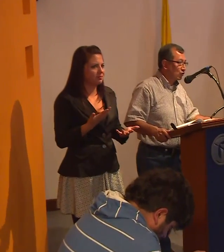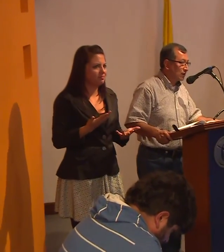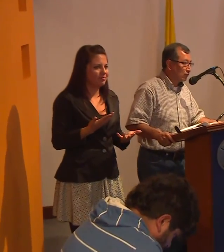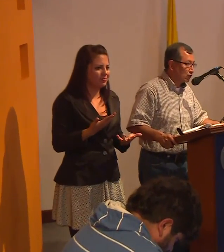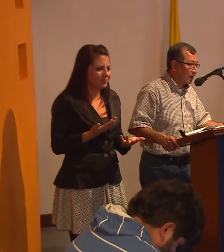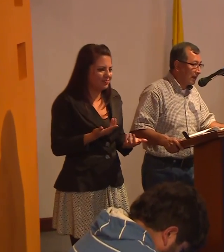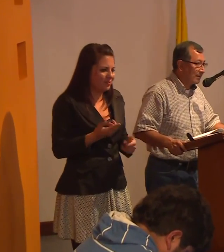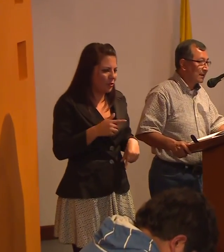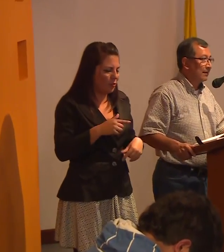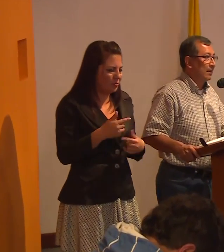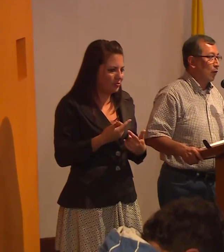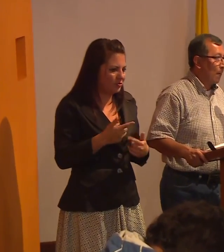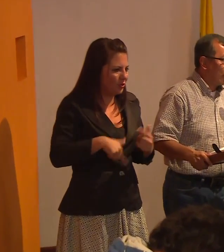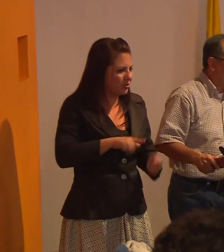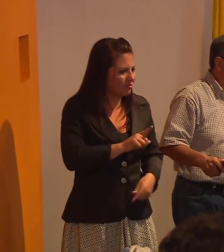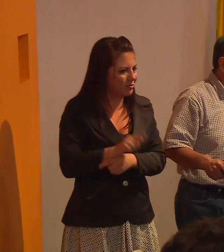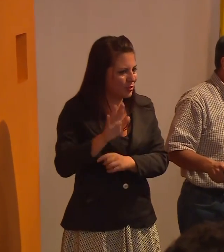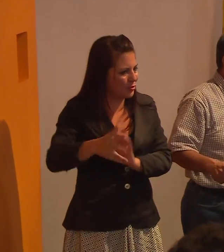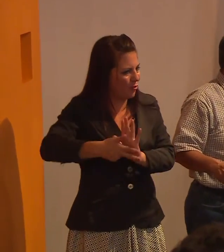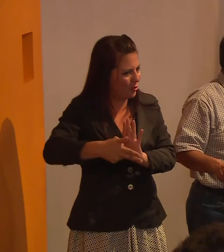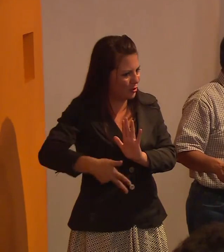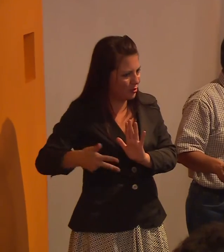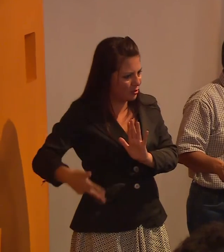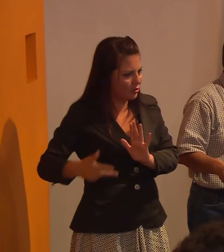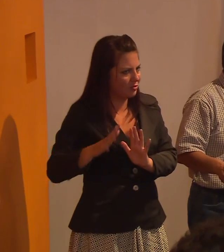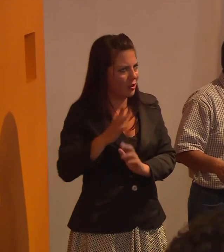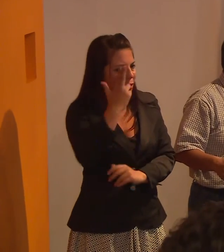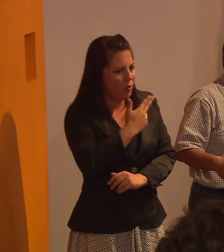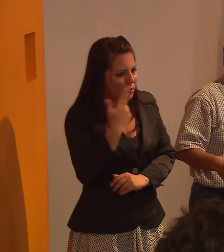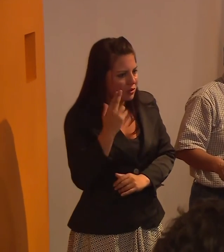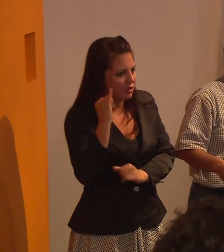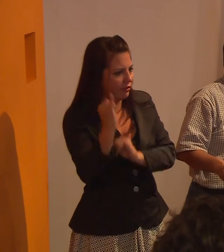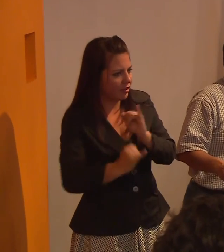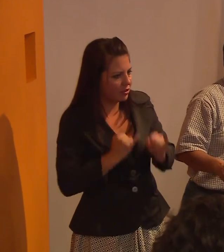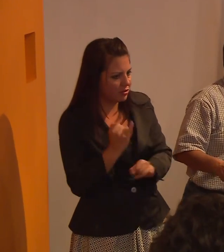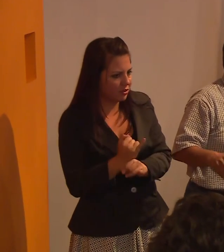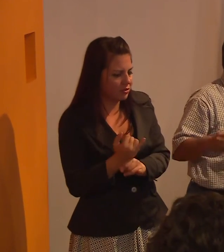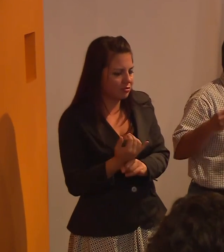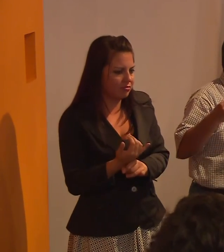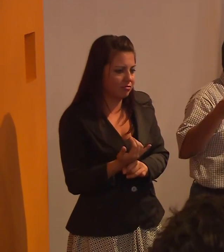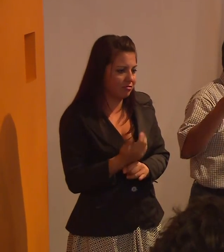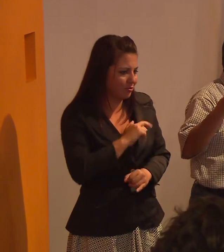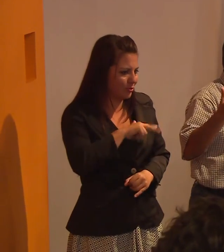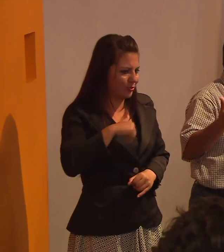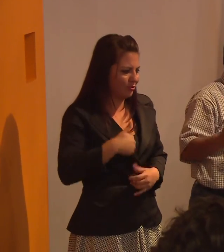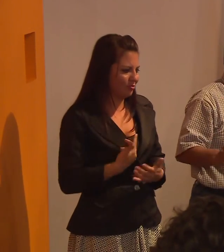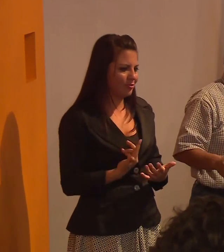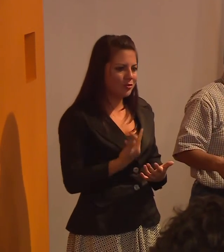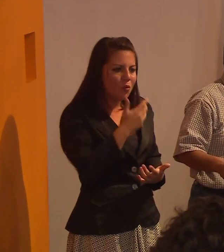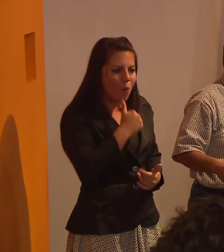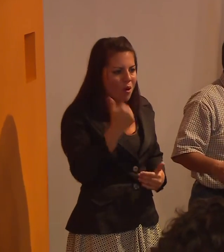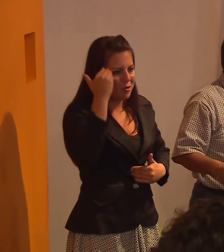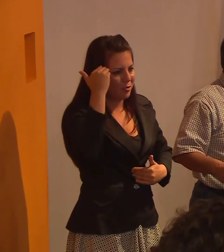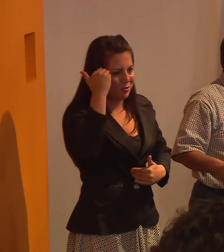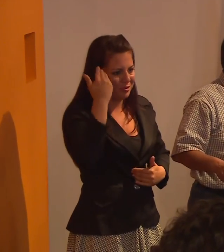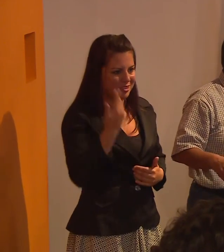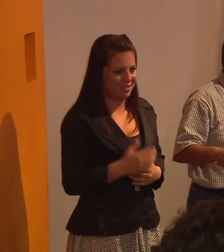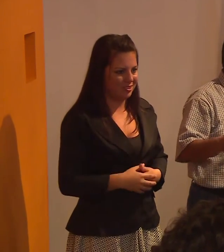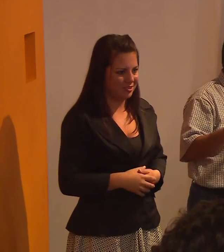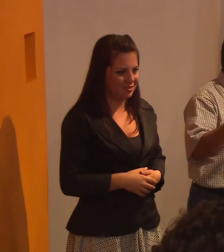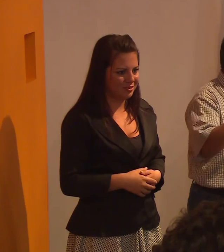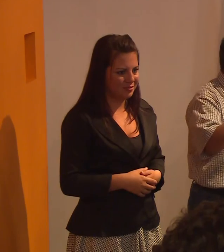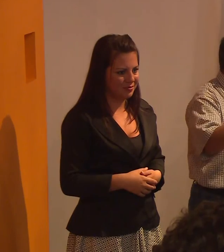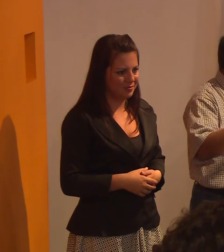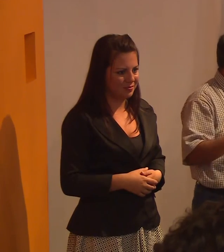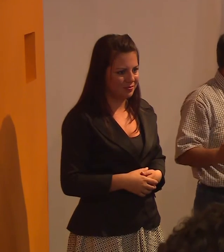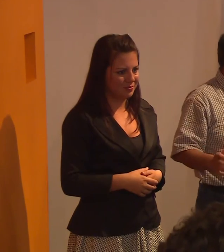criterios constitucionales, de compromisos internacionales, y nosotros no estamos siendo conscientes de eso. Respecto